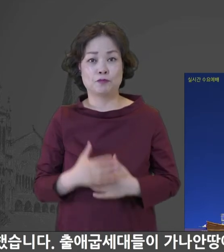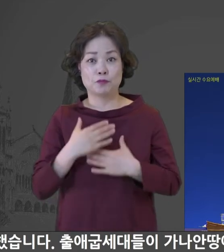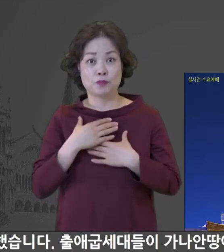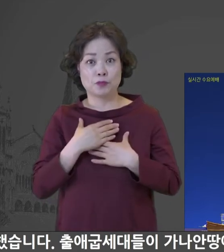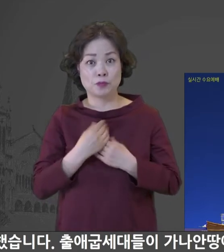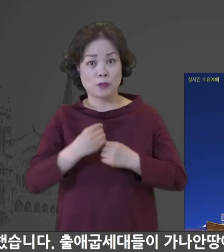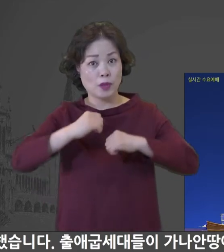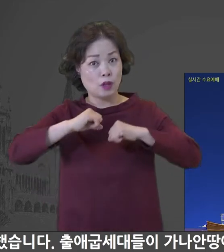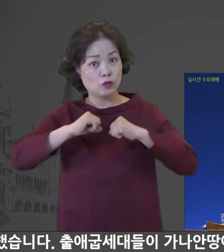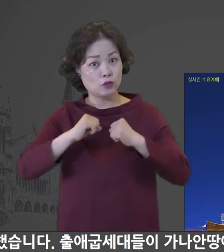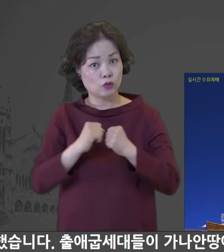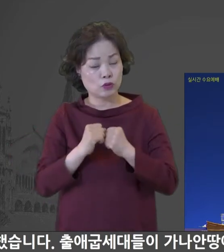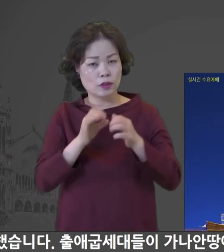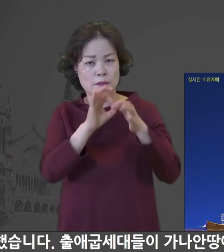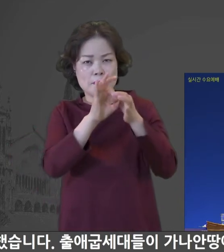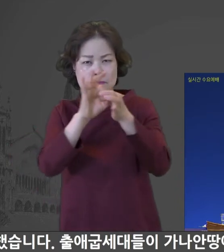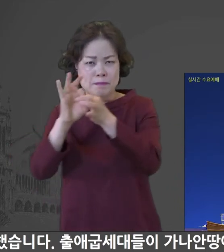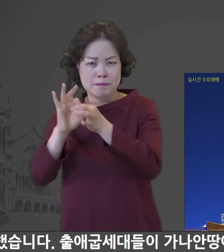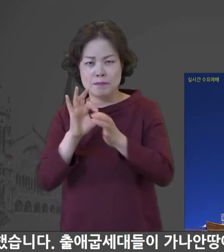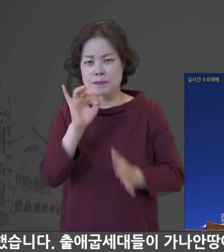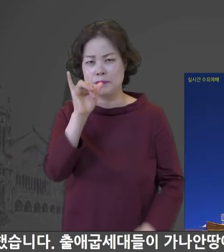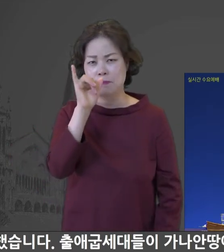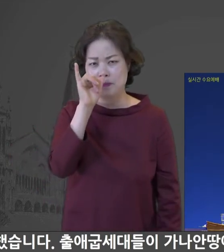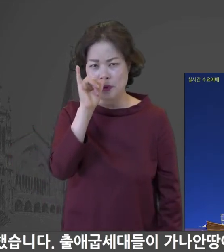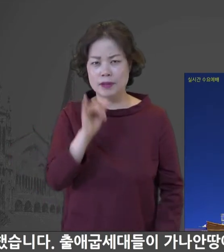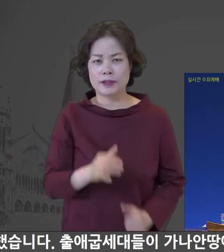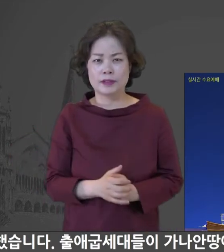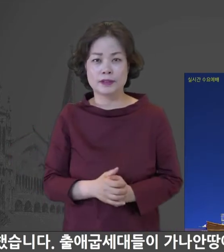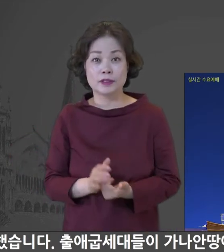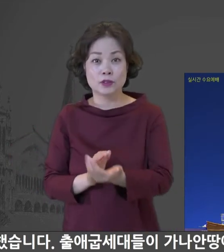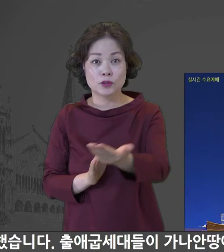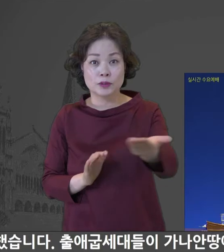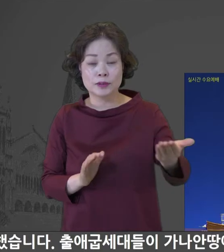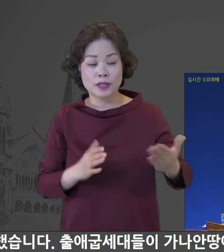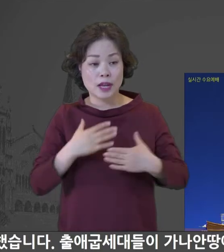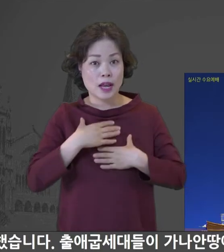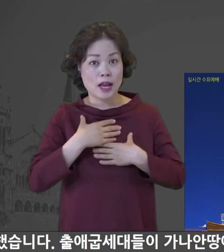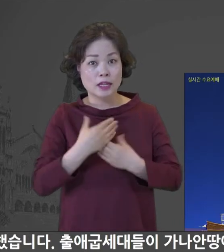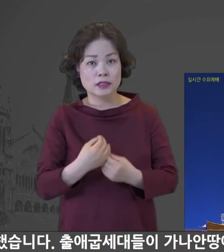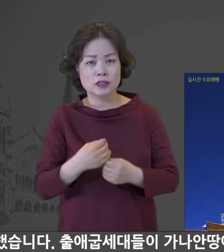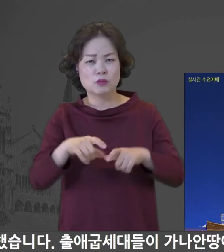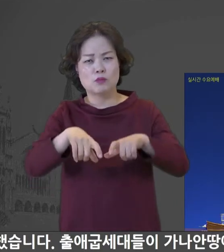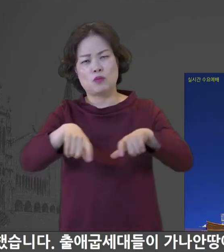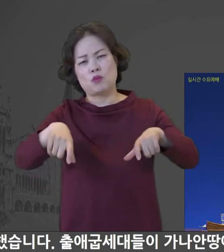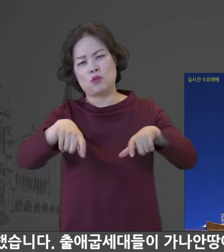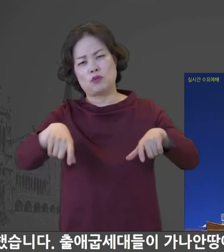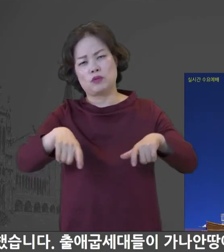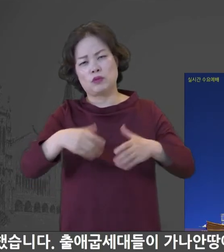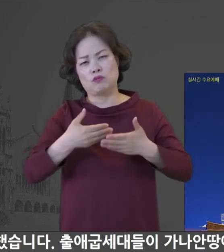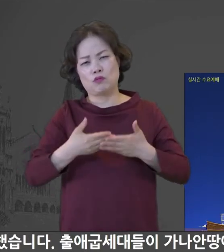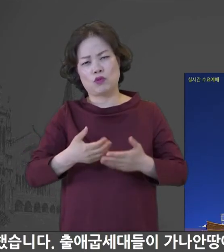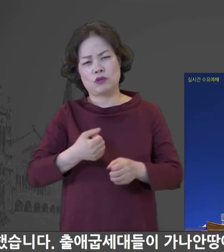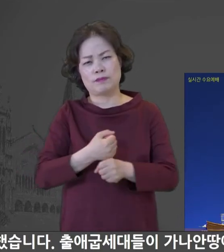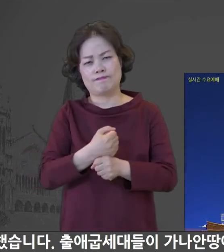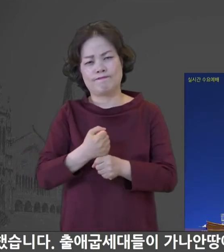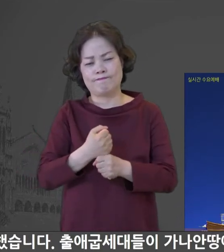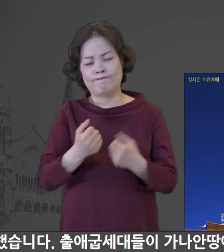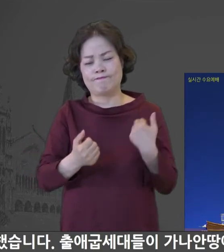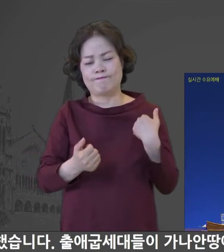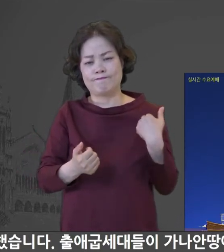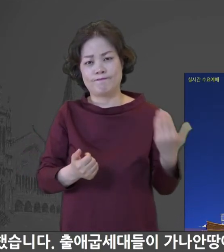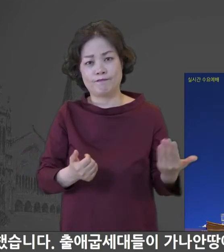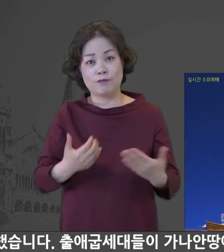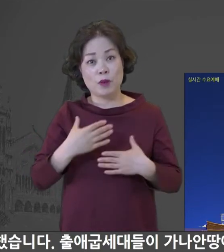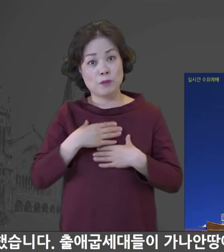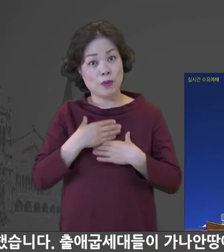안식과 순종을 연결시키는 것을 볼 수가 있습니다. 여러분, 우리가 안식이라는 것은 보통 무거운 짐을 내려놓고 편하게